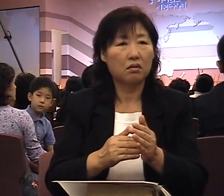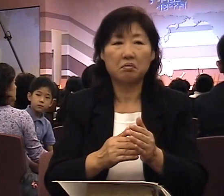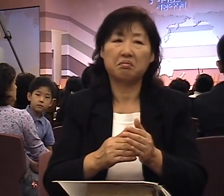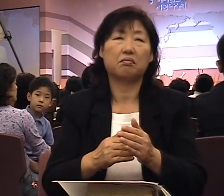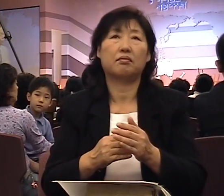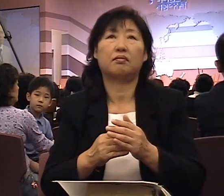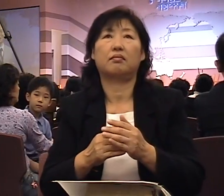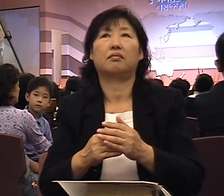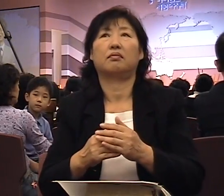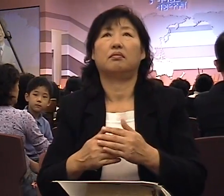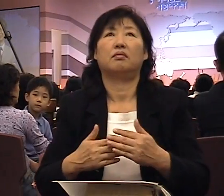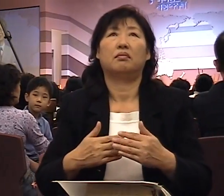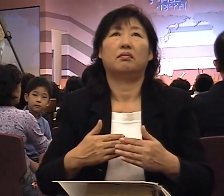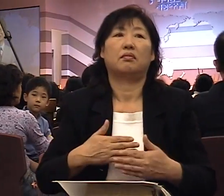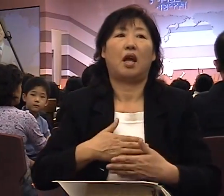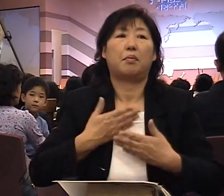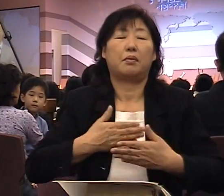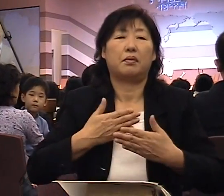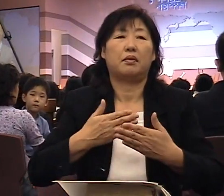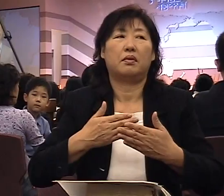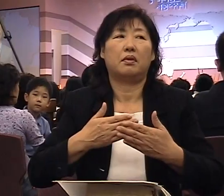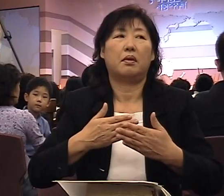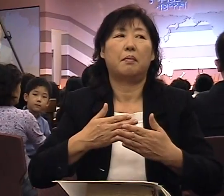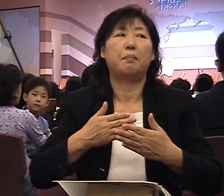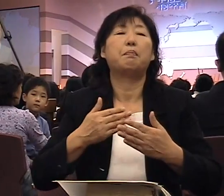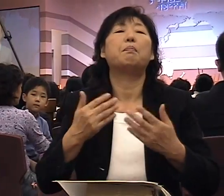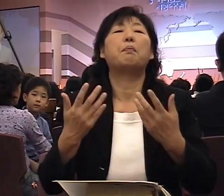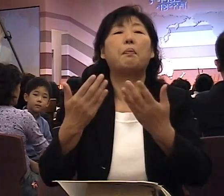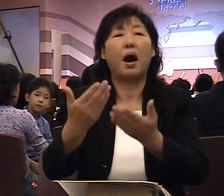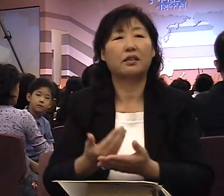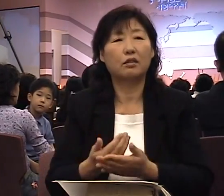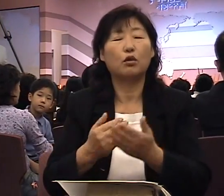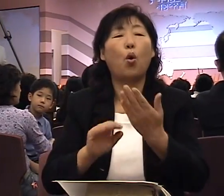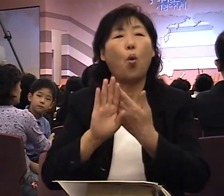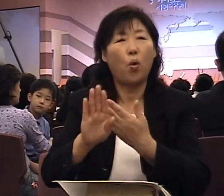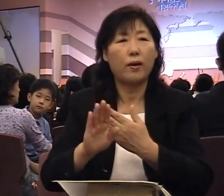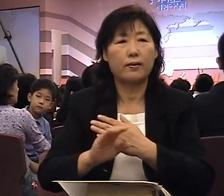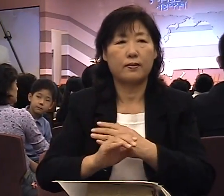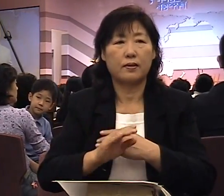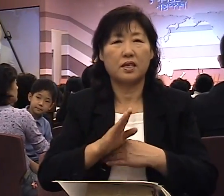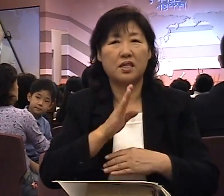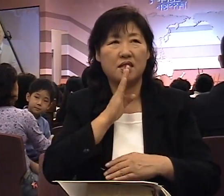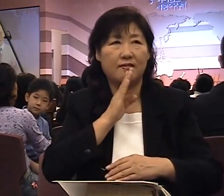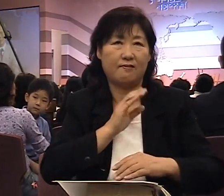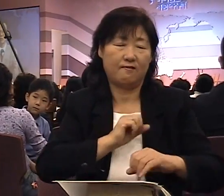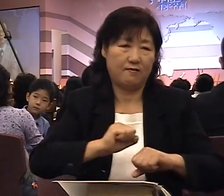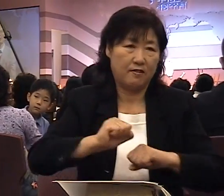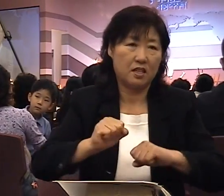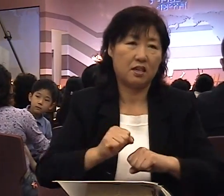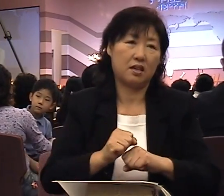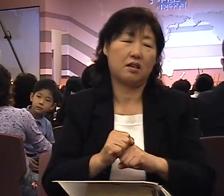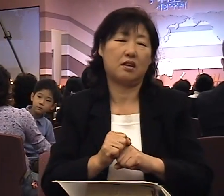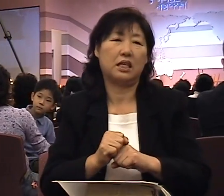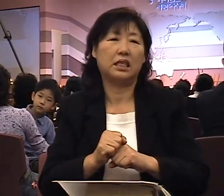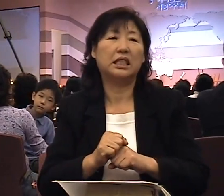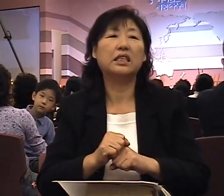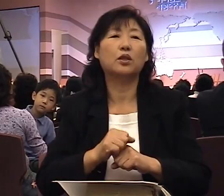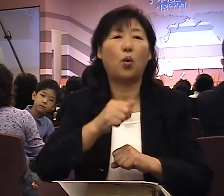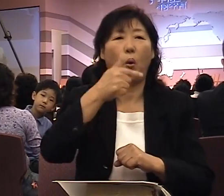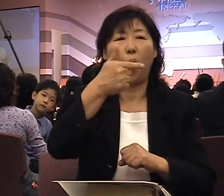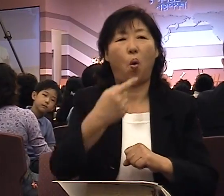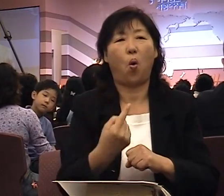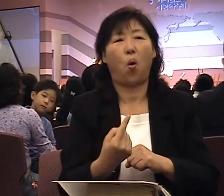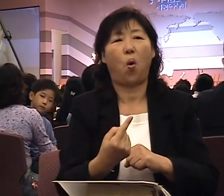measure입니다. full measure로 가야죠. 받아들인 후에 이제 적극적으로 능동적으로 하나님의 섭리와